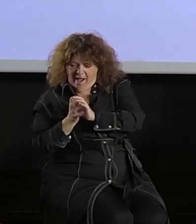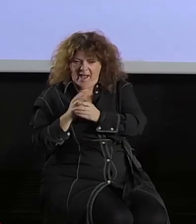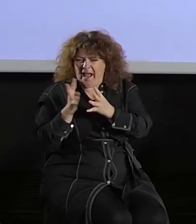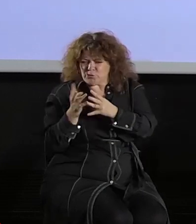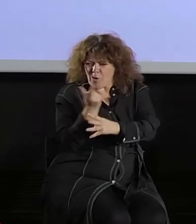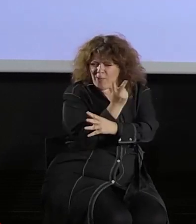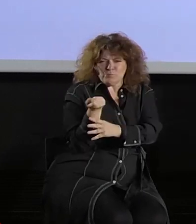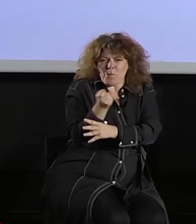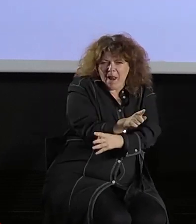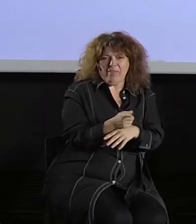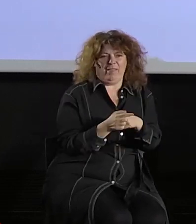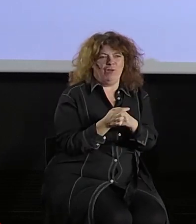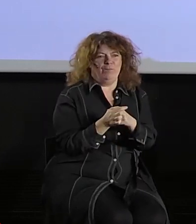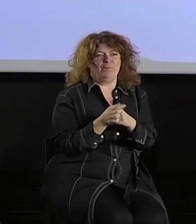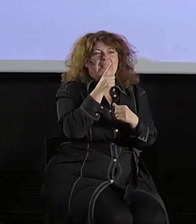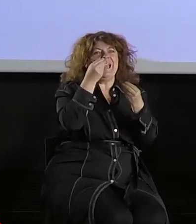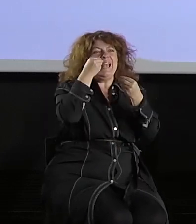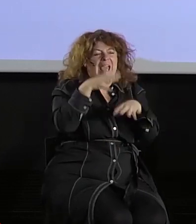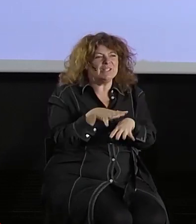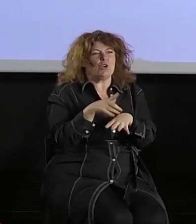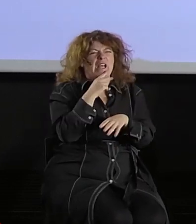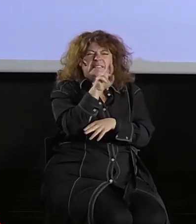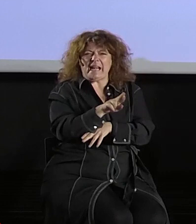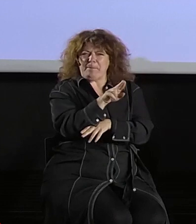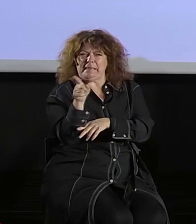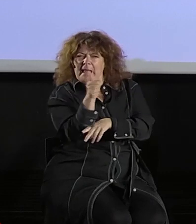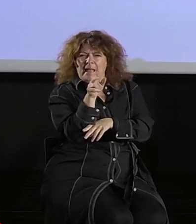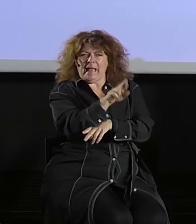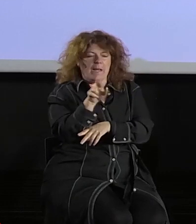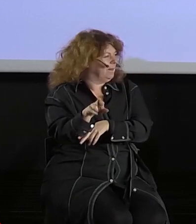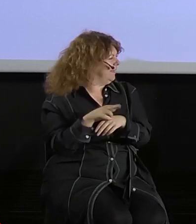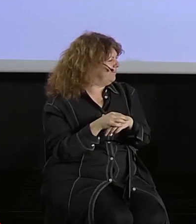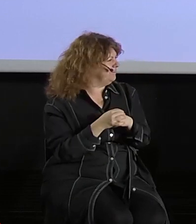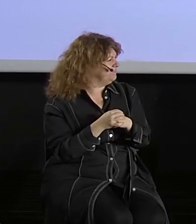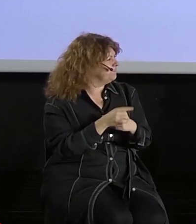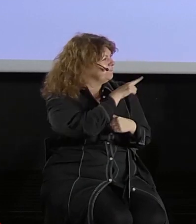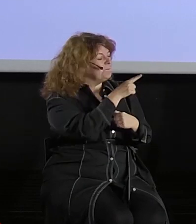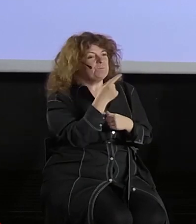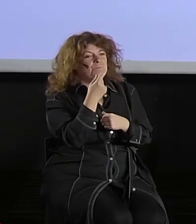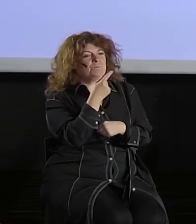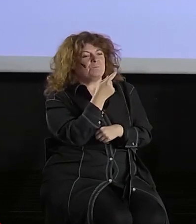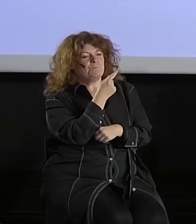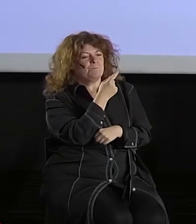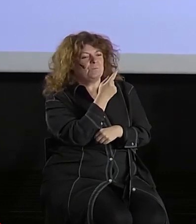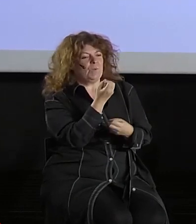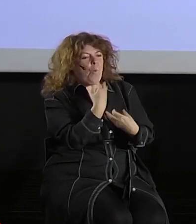de de la historia que que se repiten Pero bueno si queris cuéntanos un poquito estoa